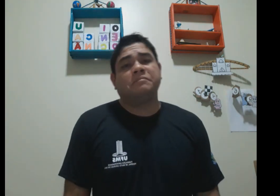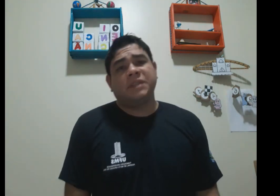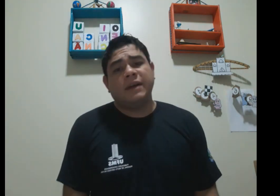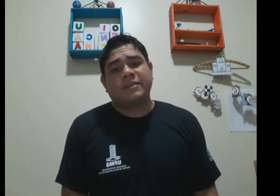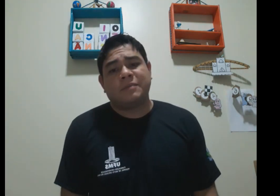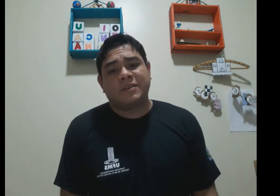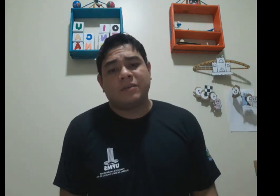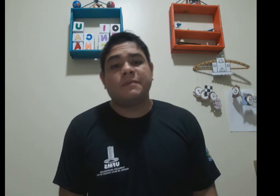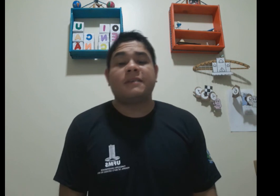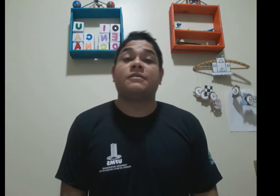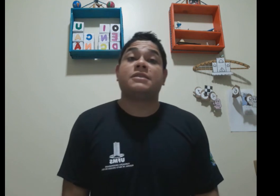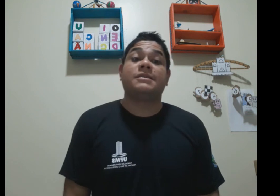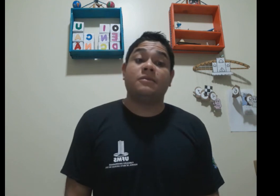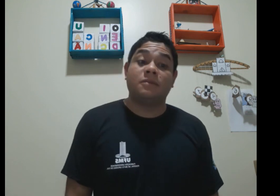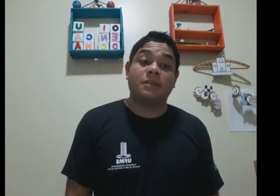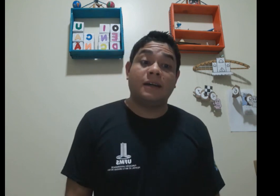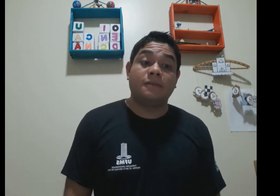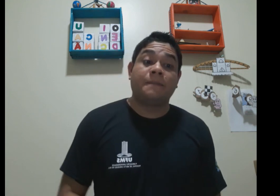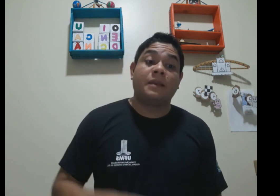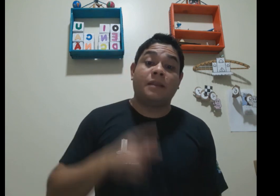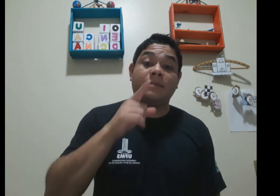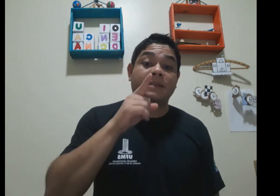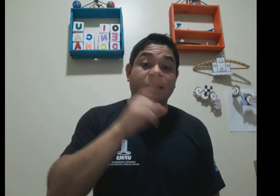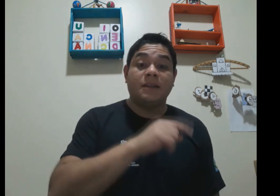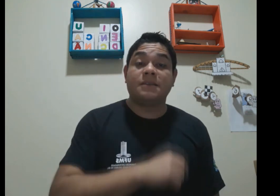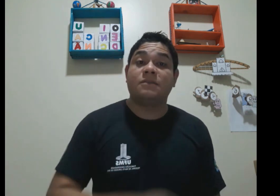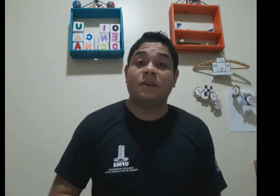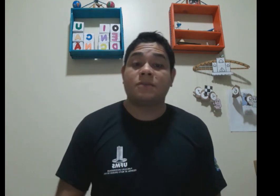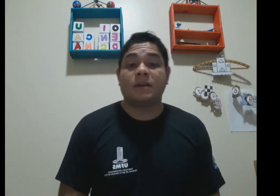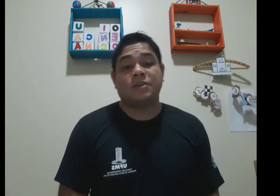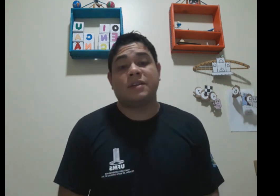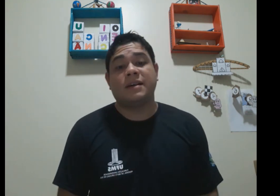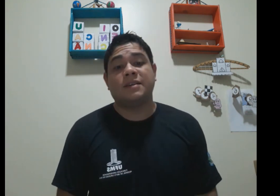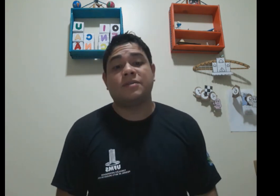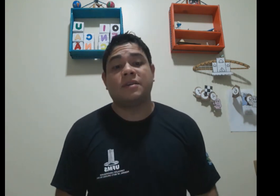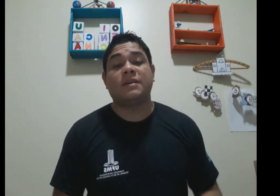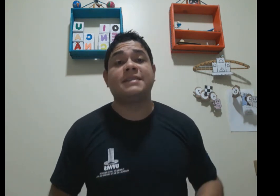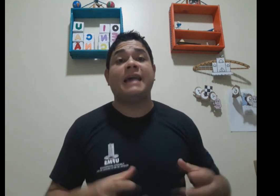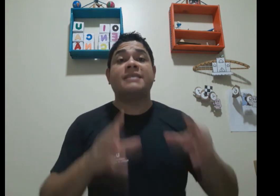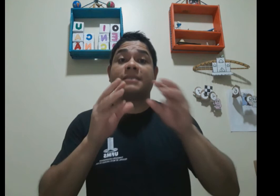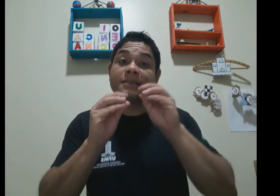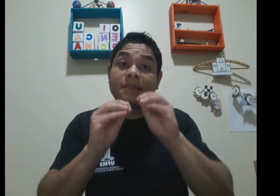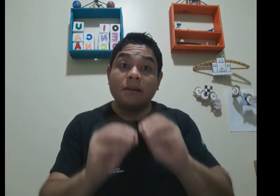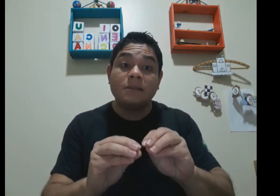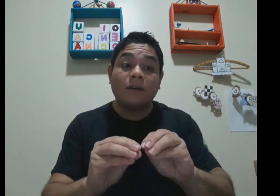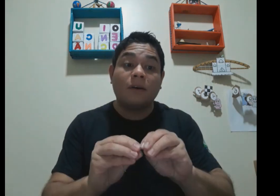Então é isso, pessoal. Espero que vocês tenham gostado. Lembre-se que nesses vídeos a gente está relacionando as ideias que estão na